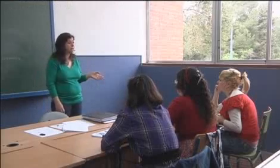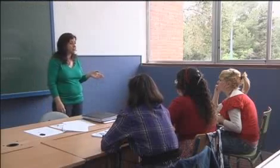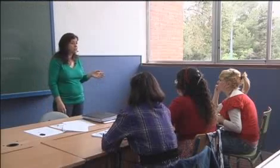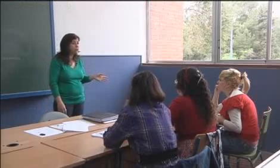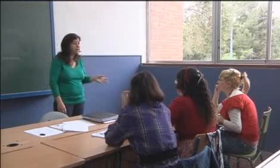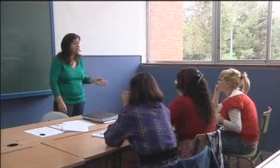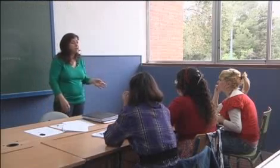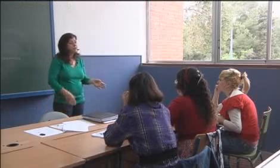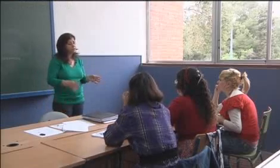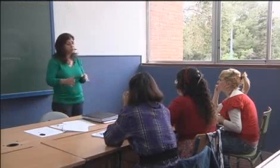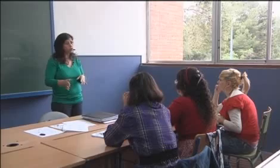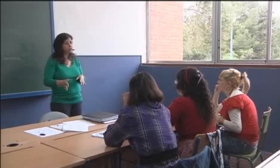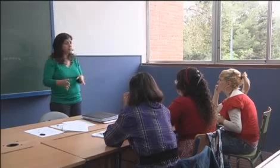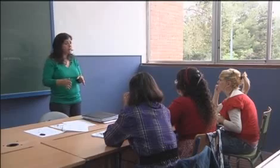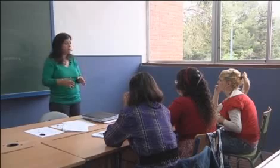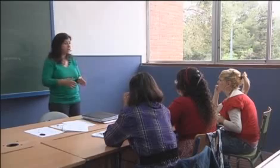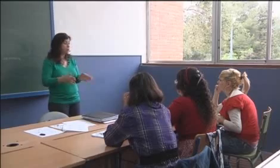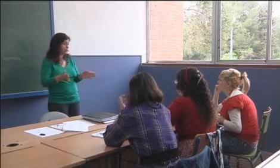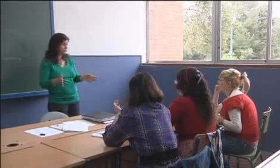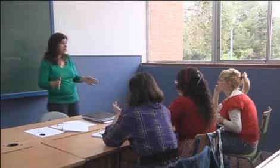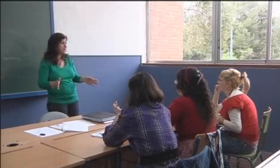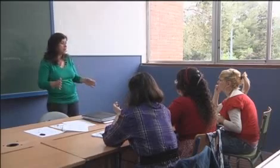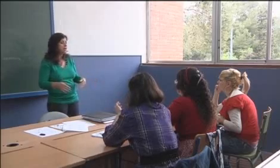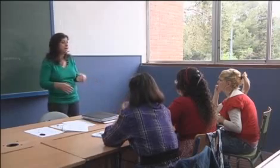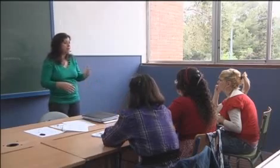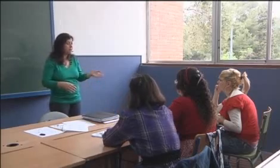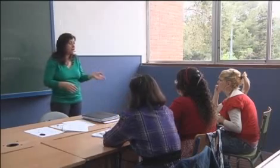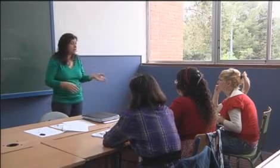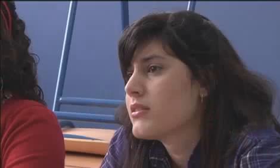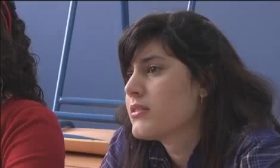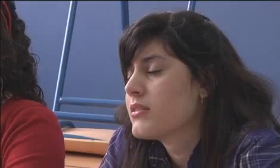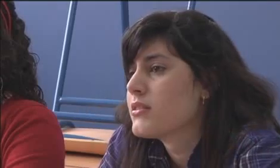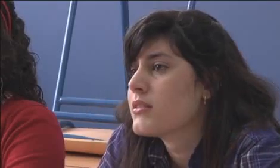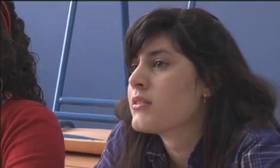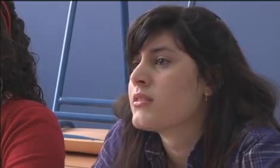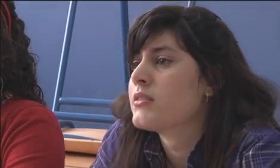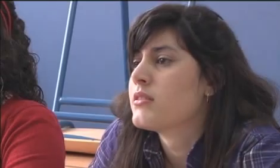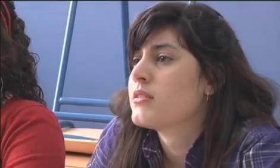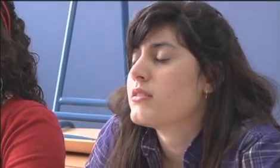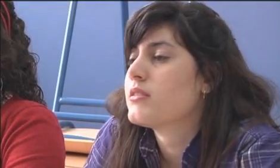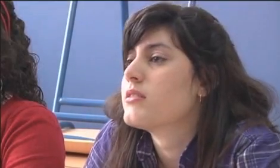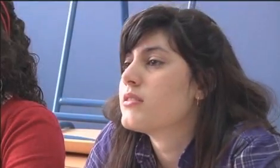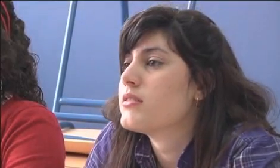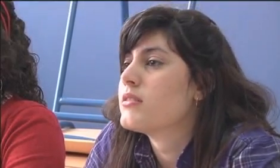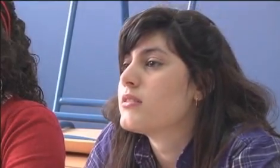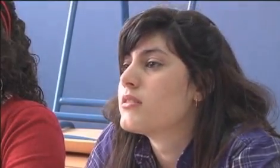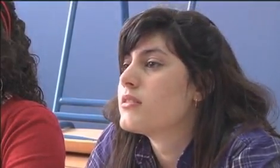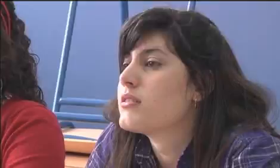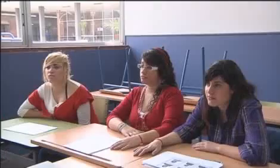personas sordas y este curso lo vamos a enfocar por dos vías la primera para que aprendáis la lengua de signo Española y os podáis comunicar con vuestros